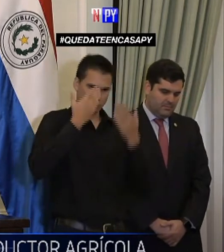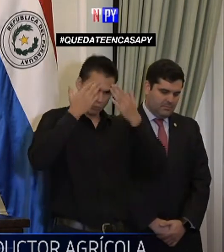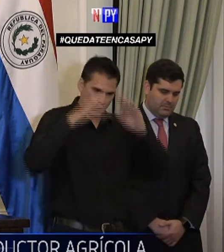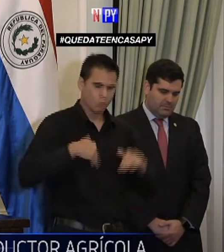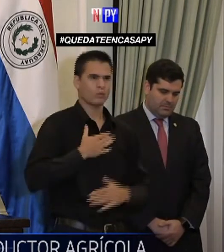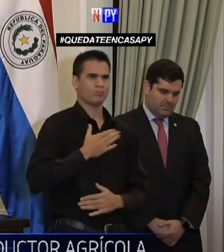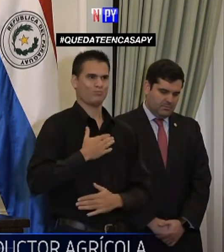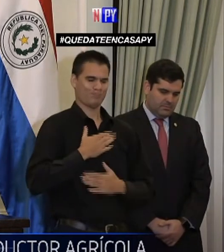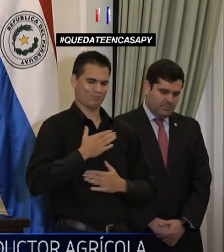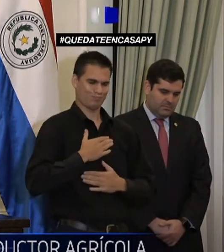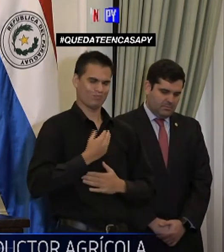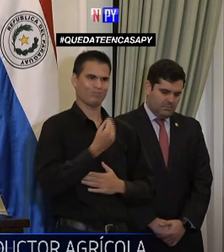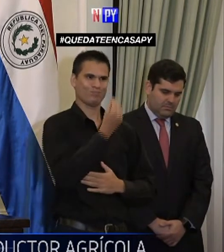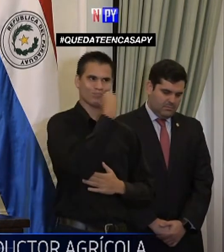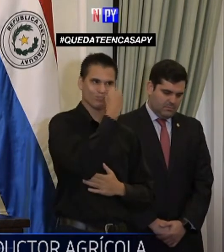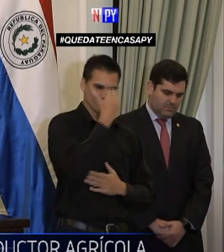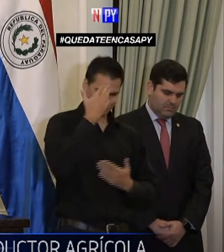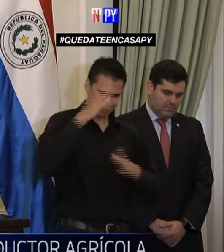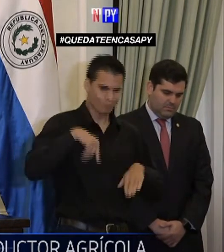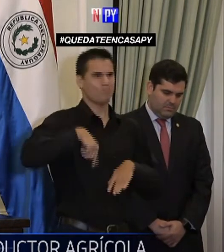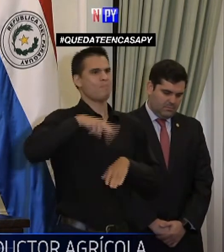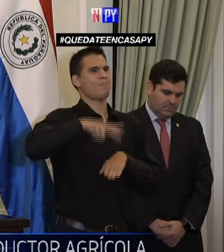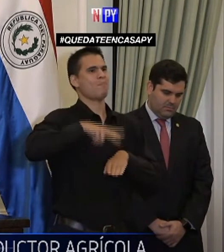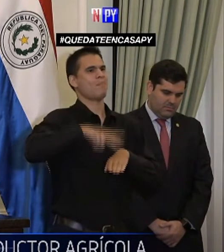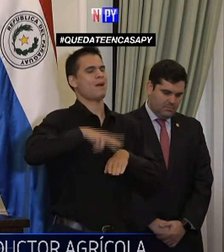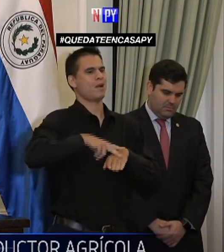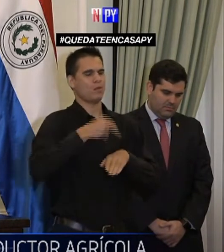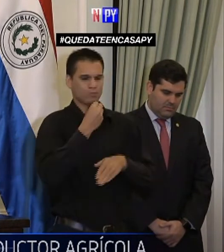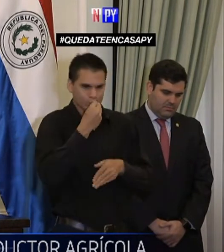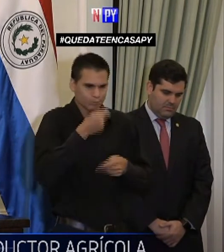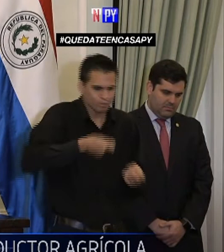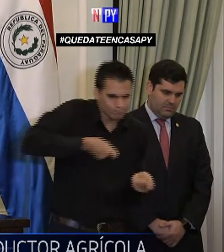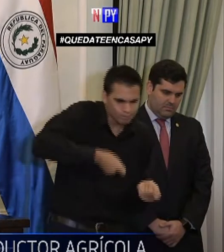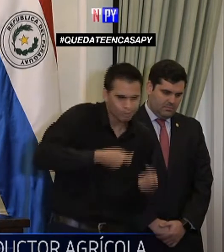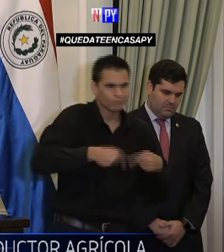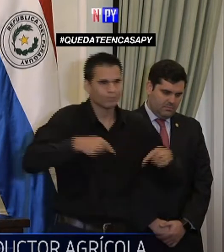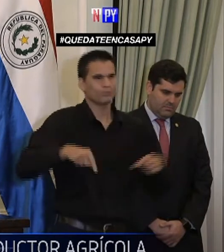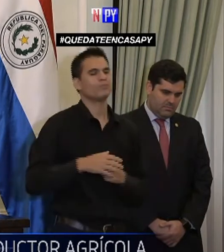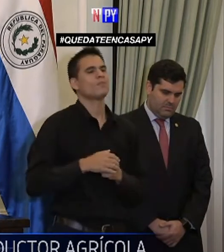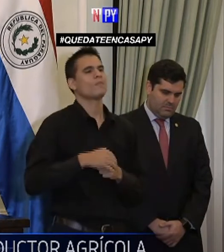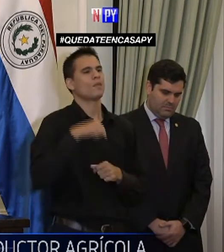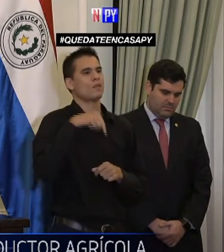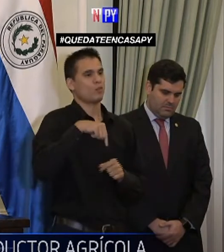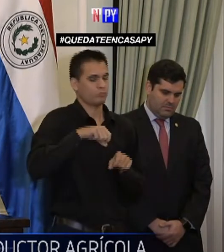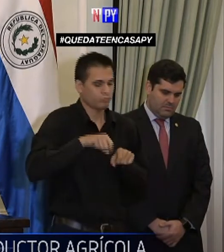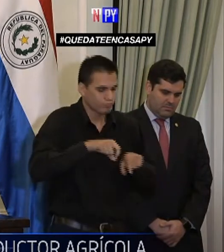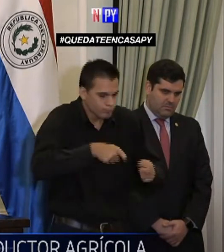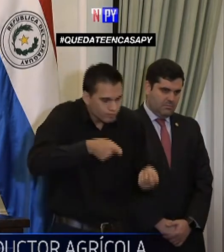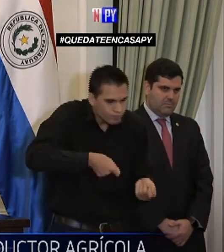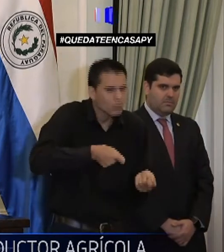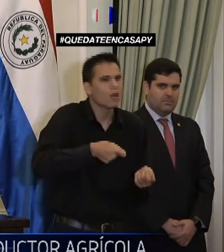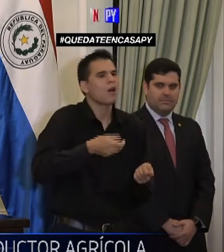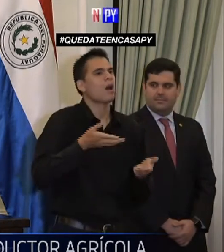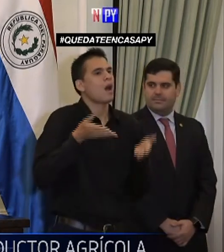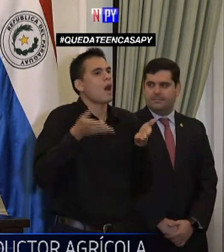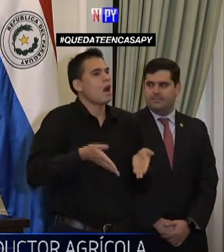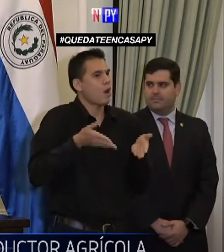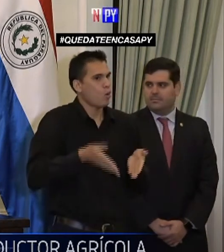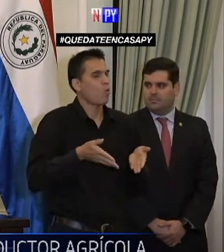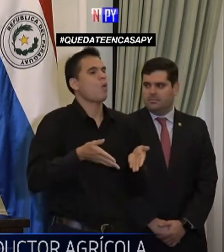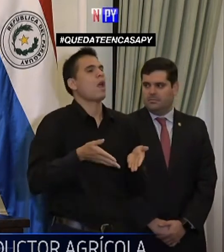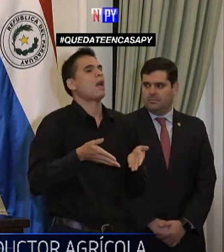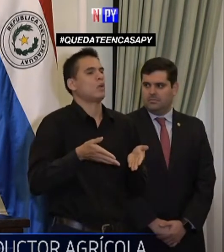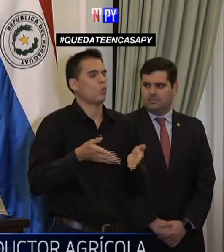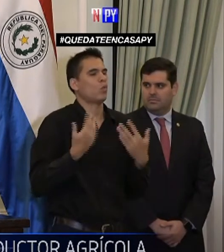Tenemos un nuevo orden mundial con respecto a lo que es alimento. Hoy estamos sintiendo